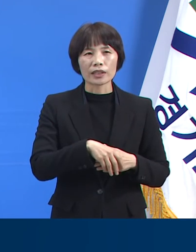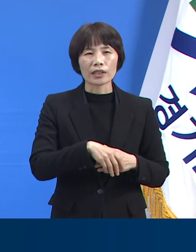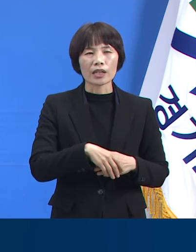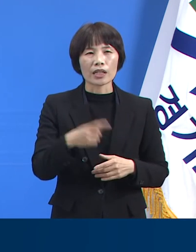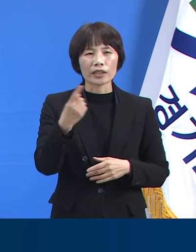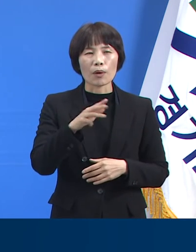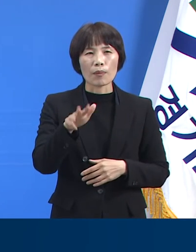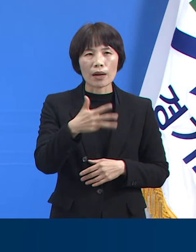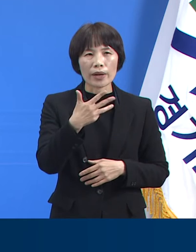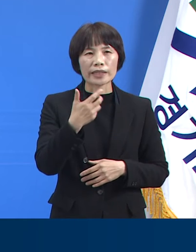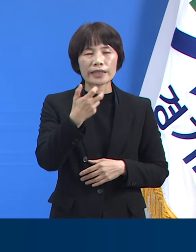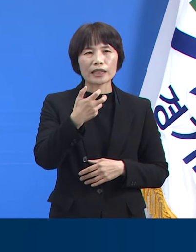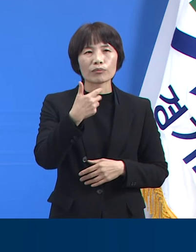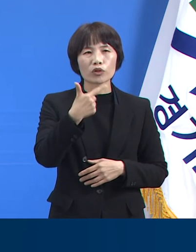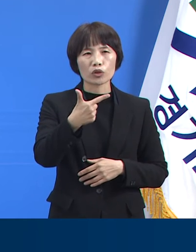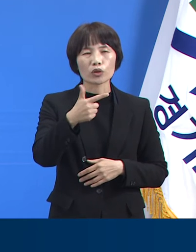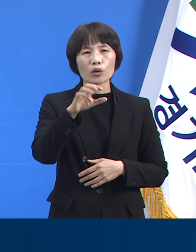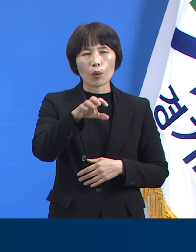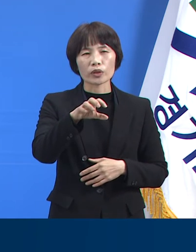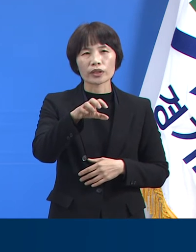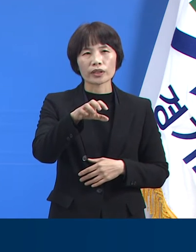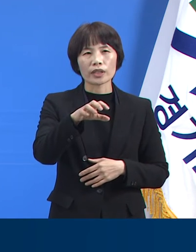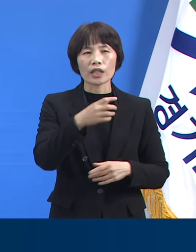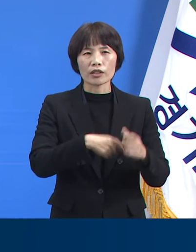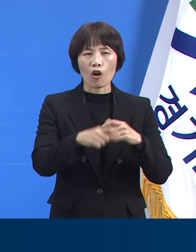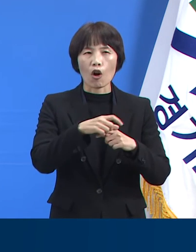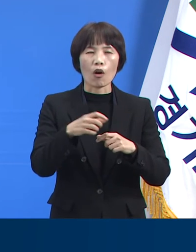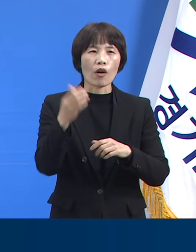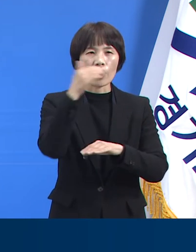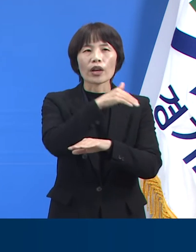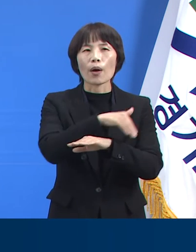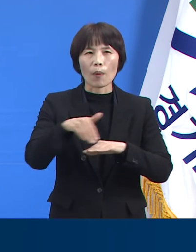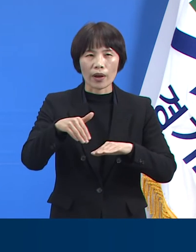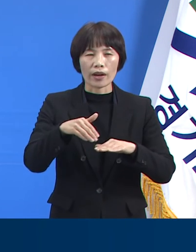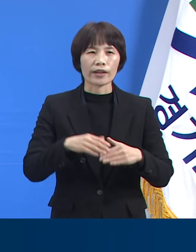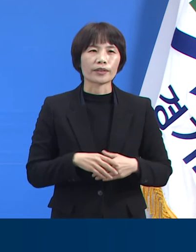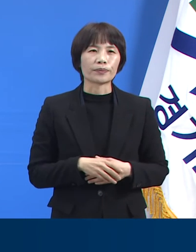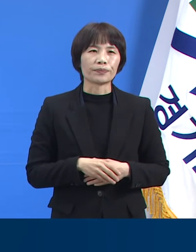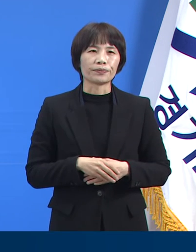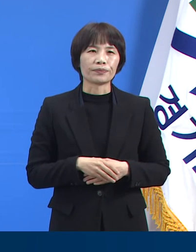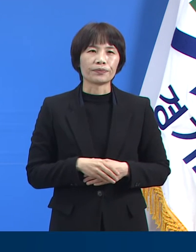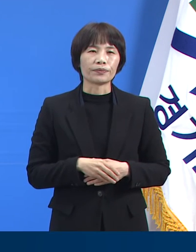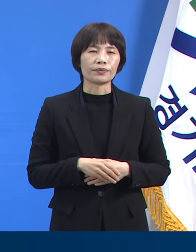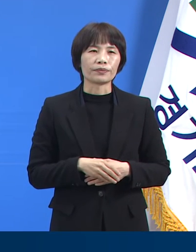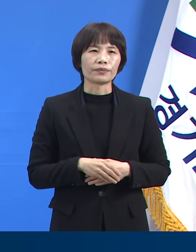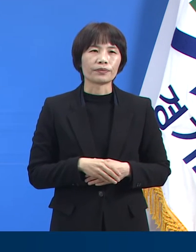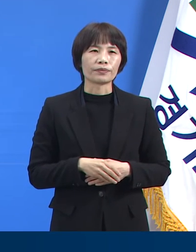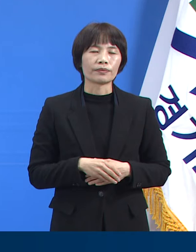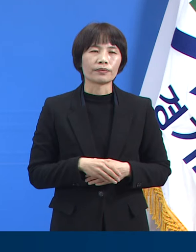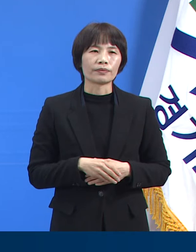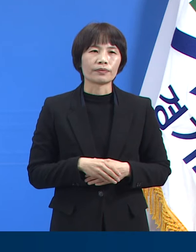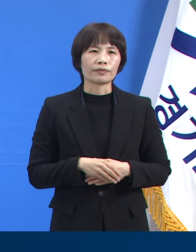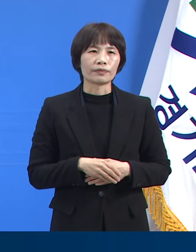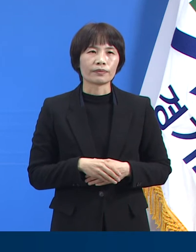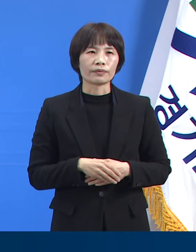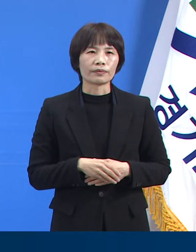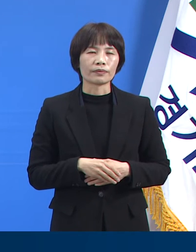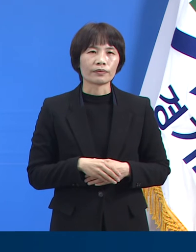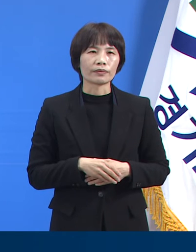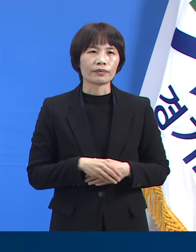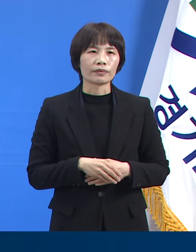총 876병상을 추가적으로 확보해 나갈 계획입니다. 우선 검주 중으로